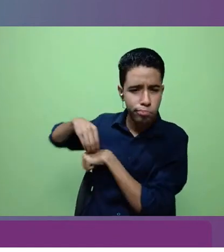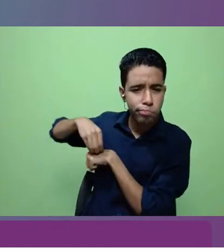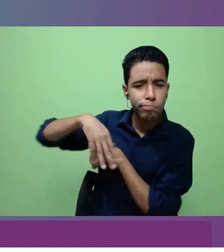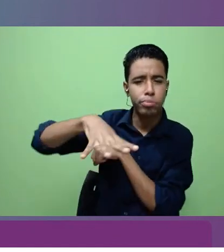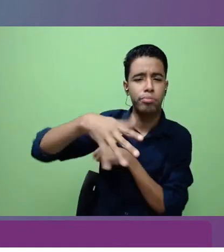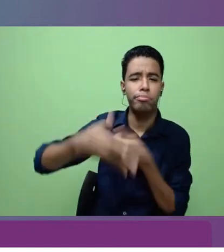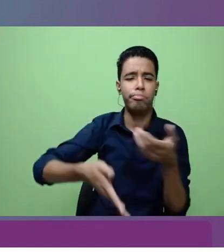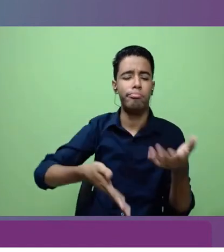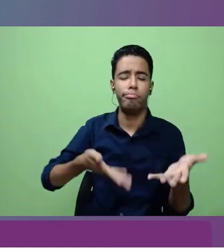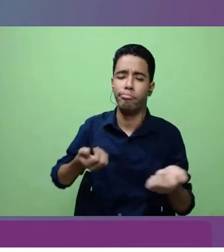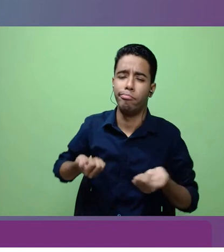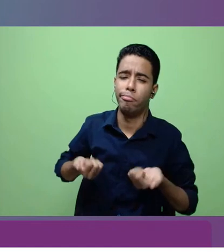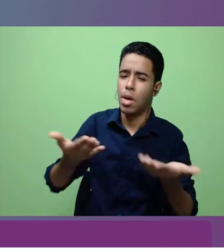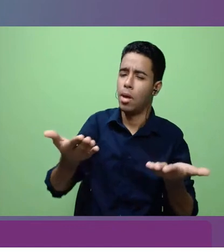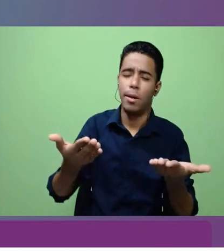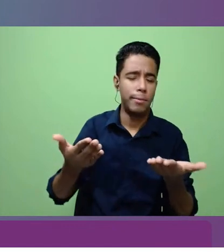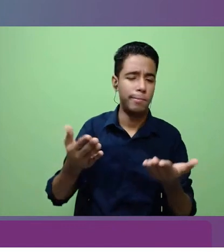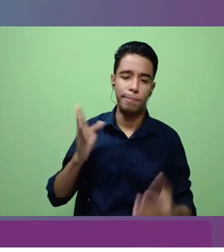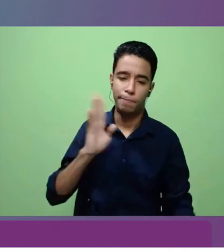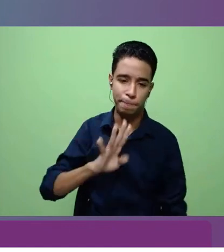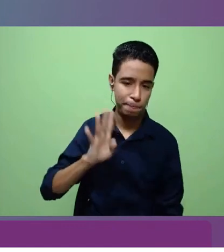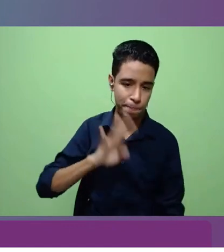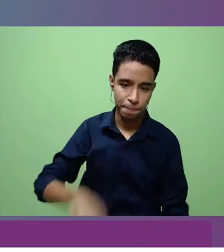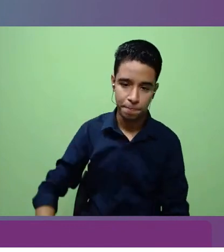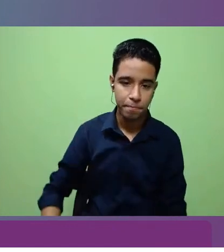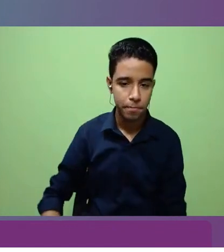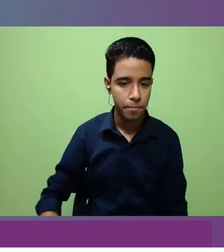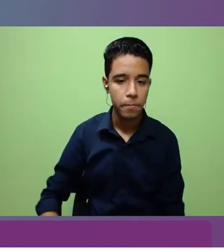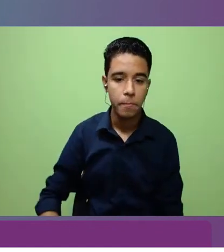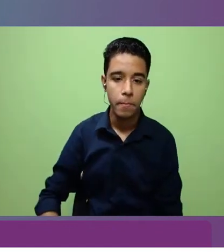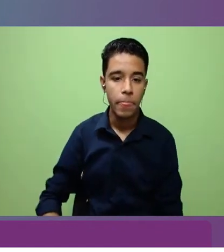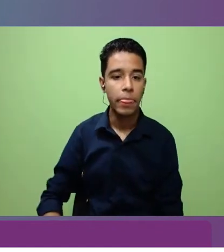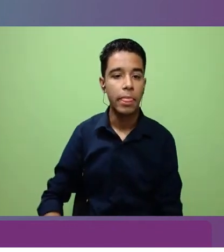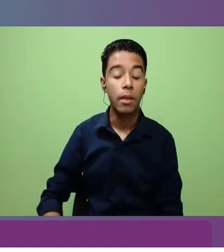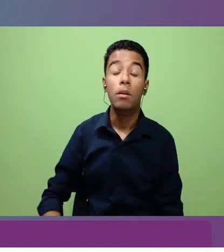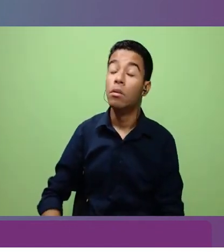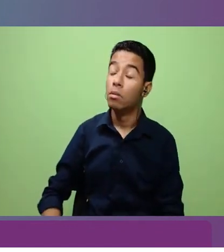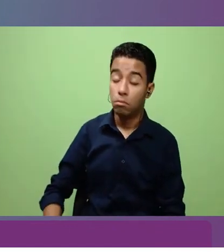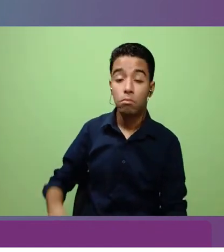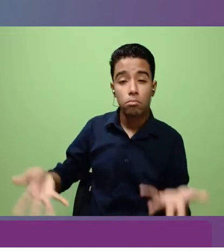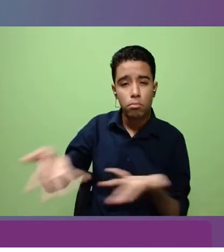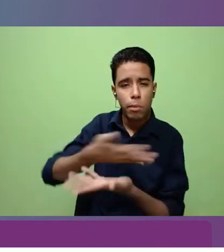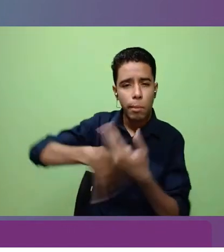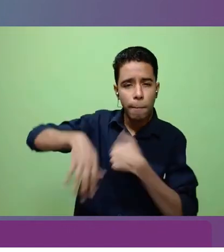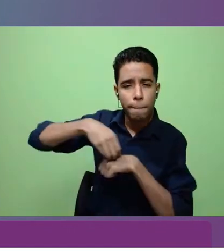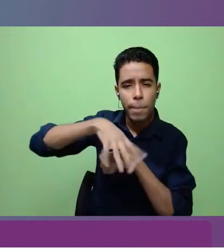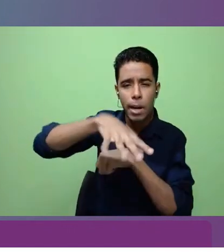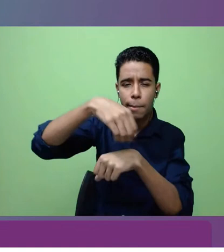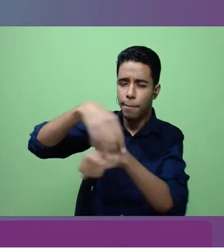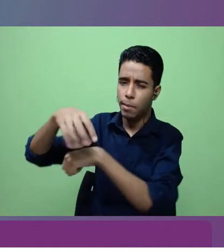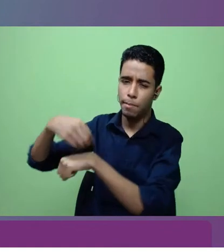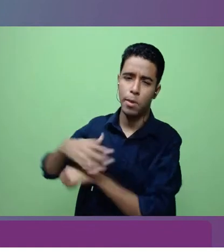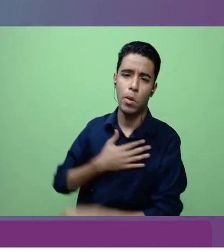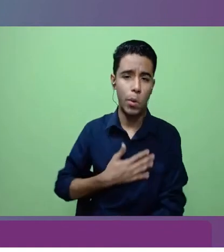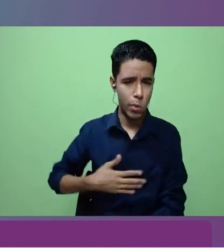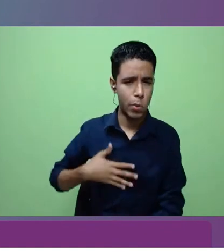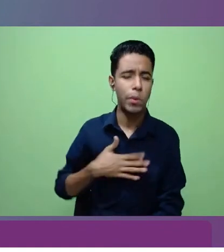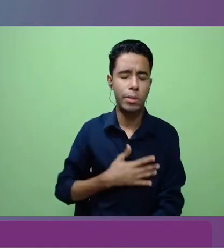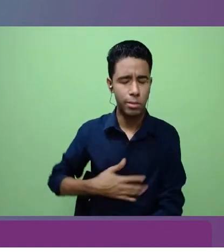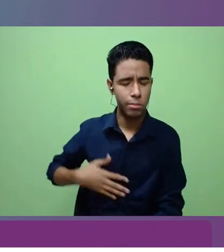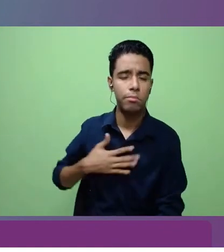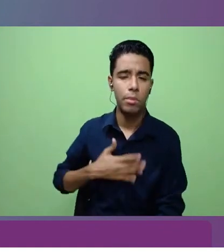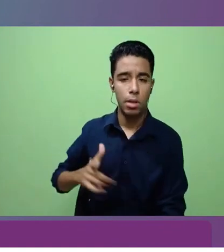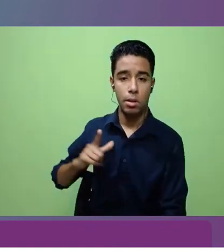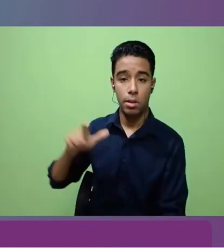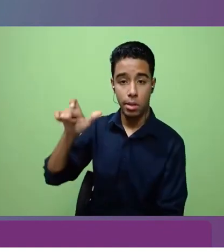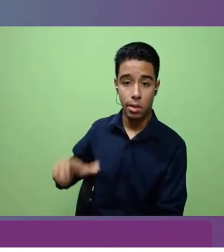que compartilhar é o verbo que eu mais gosto. Por quê? Me foi compartilhado muitas coisas, sabe? A professora Steph Delis, que estava